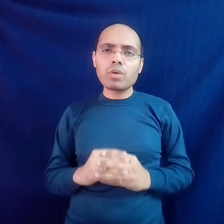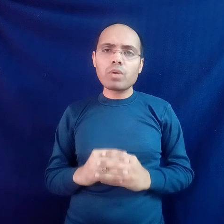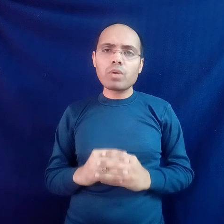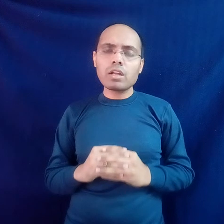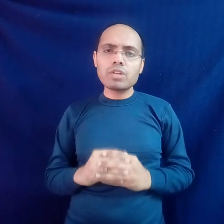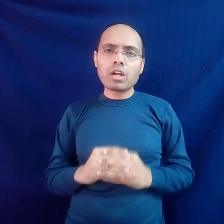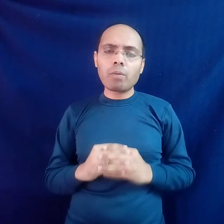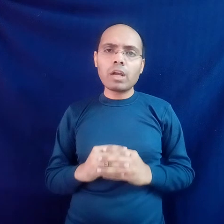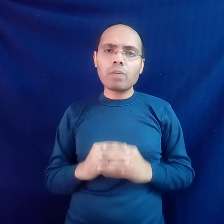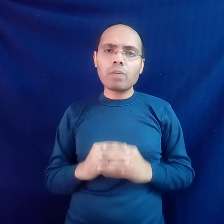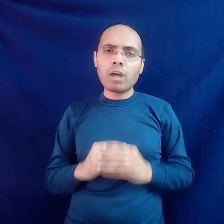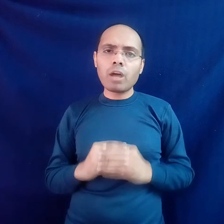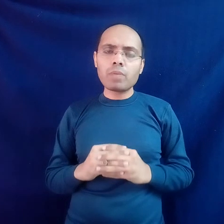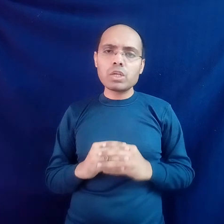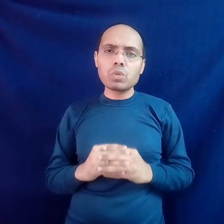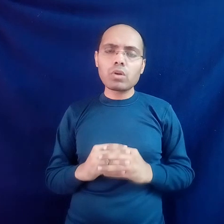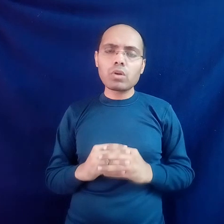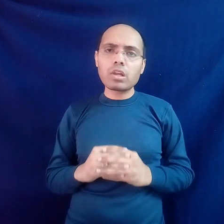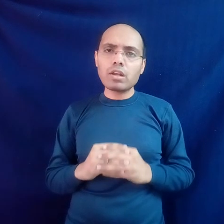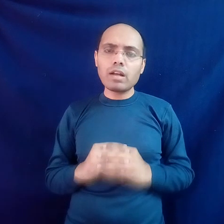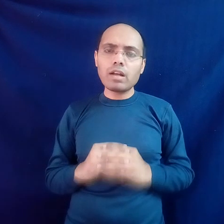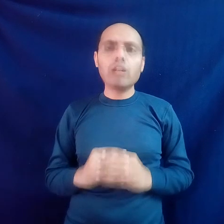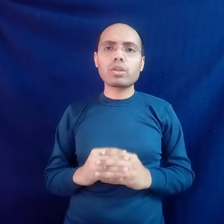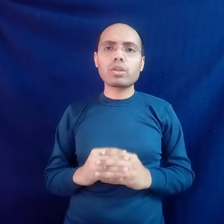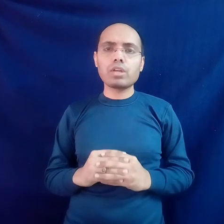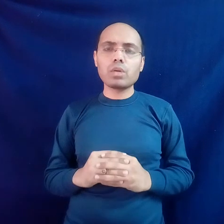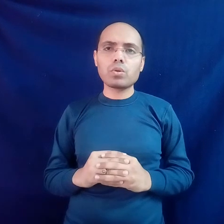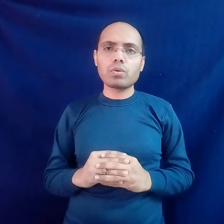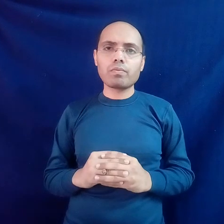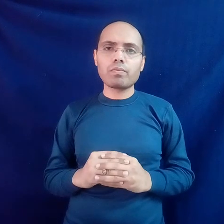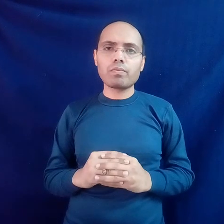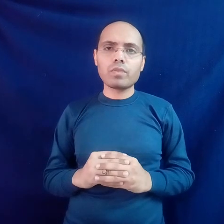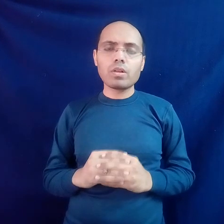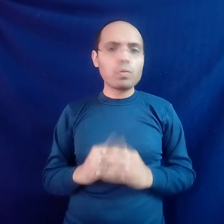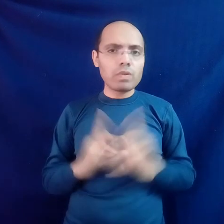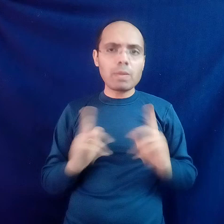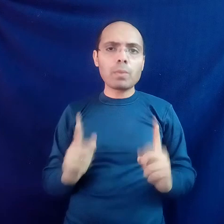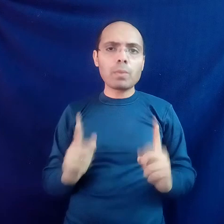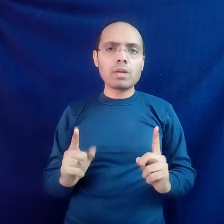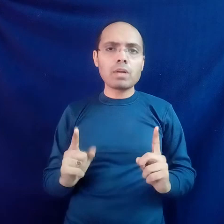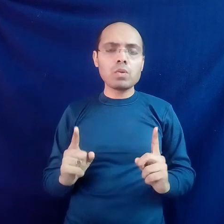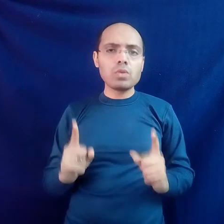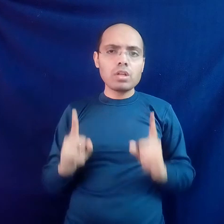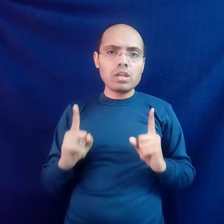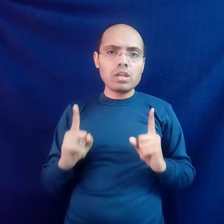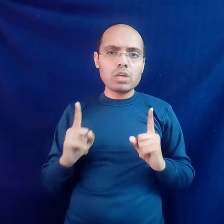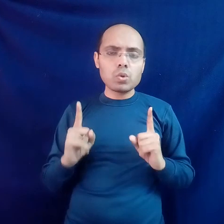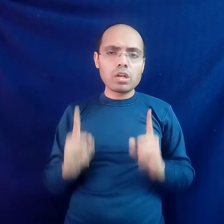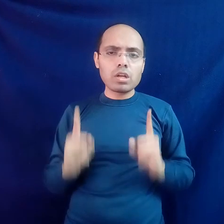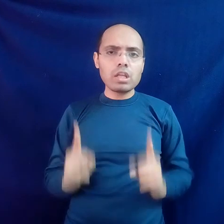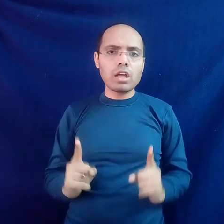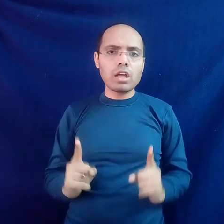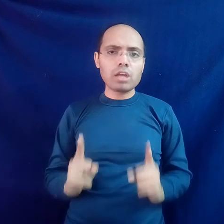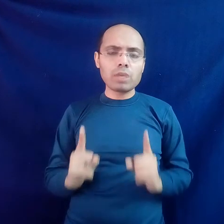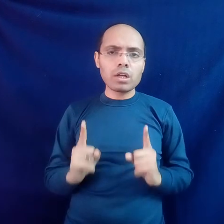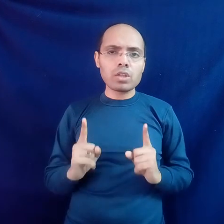के नीचे कमेंट में आपके इश्यूज और कंसर्न डाल सकते हैं दोस्तों। फिर से मैं आपको बता दूं, ये झूठ नहीं है, आत्मा का